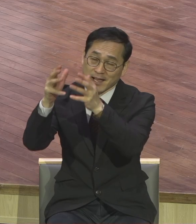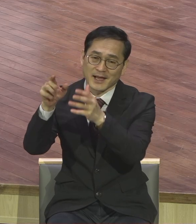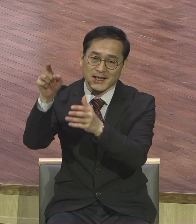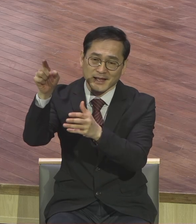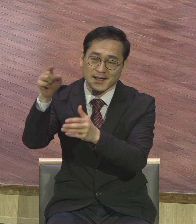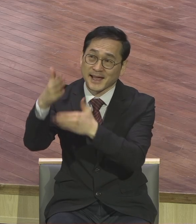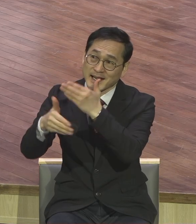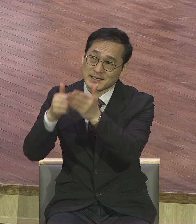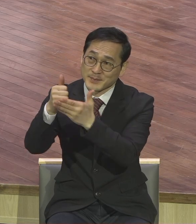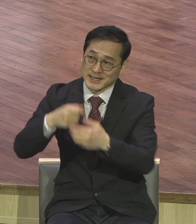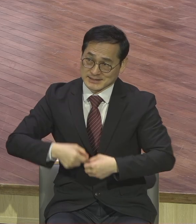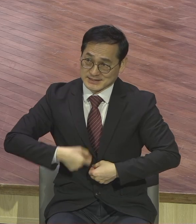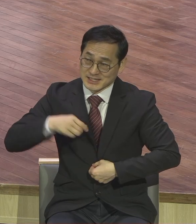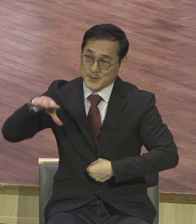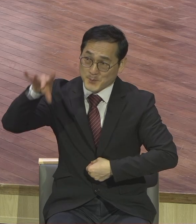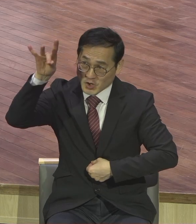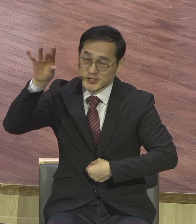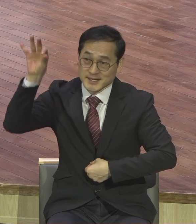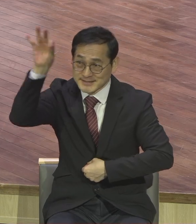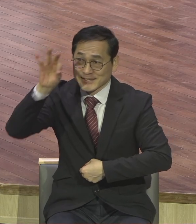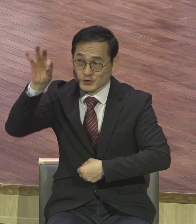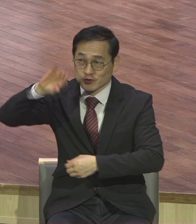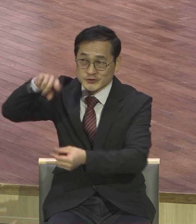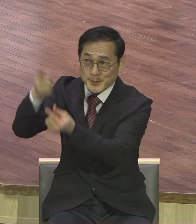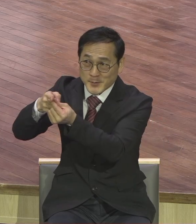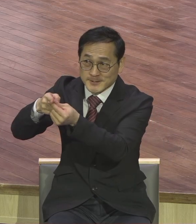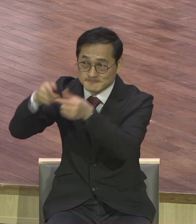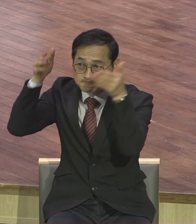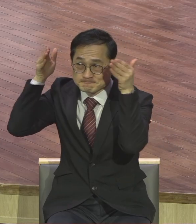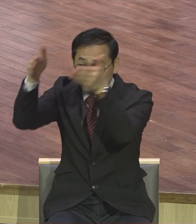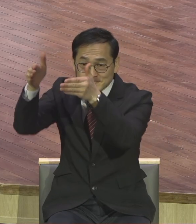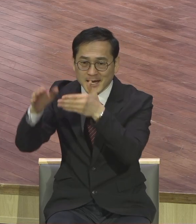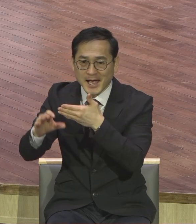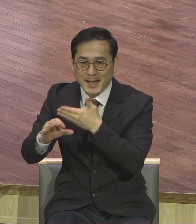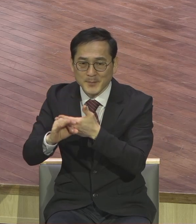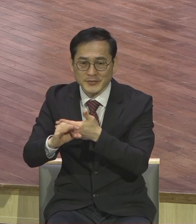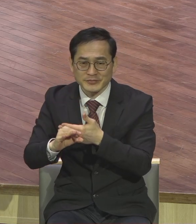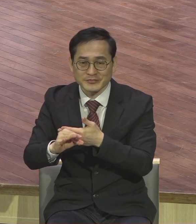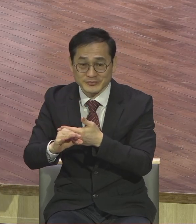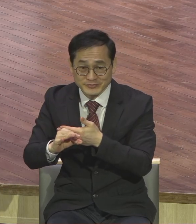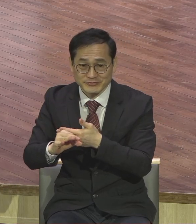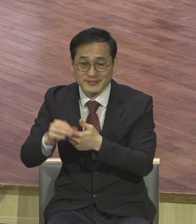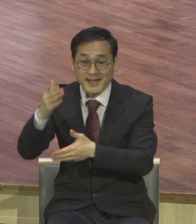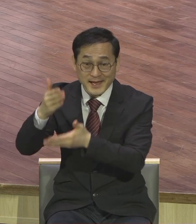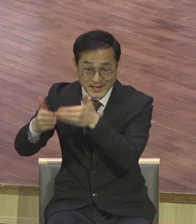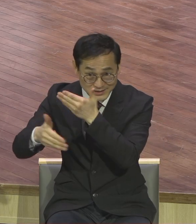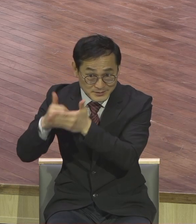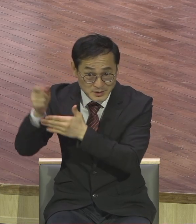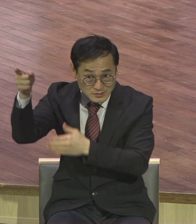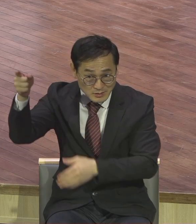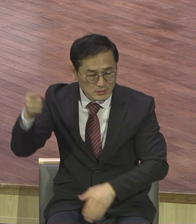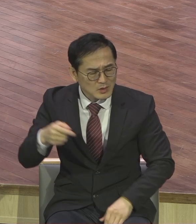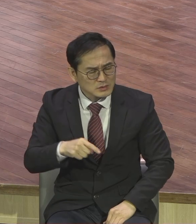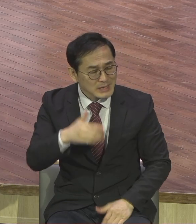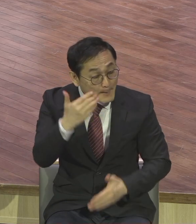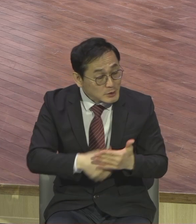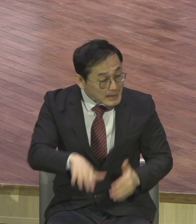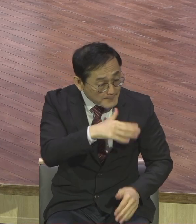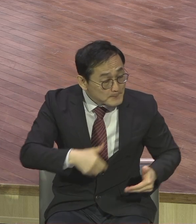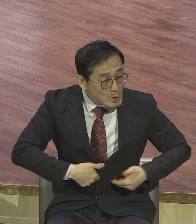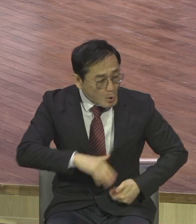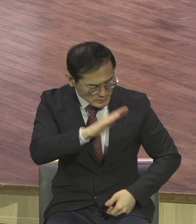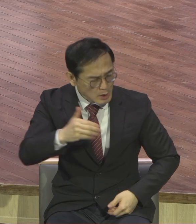먼저 구하면 하나님의 일 우선하면 나머지 내가 다 알아서 해주겠다. 그 우선순위가 안 되는